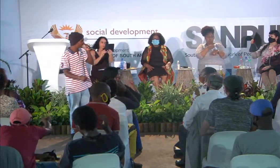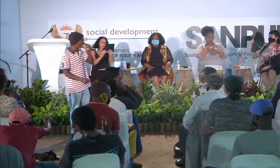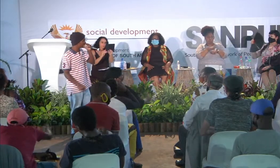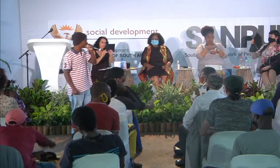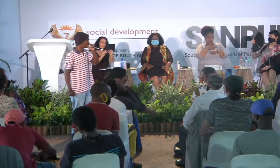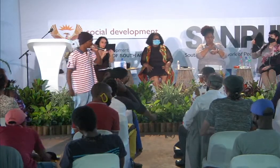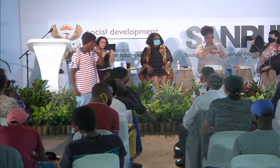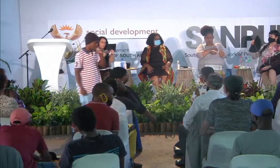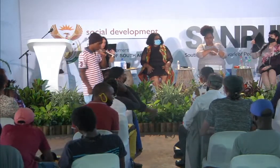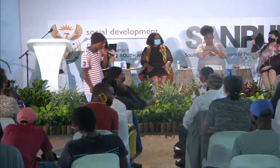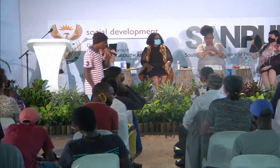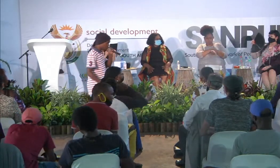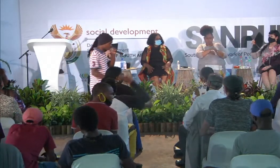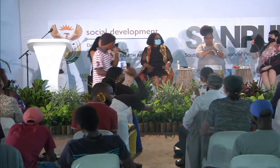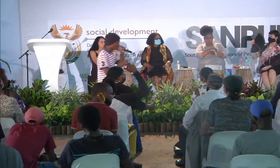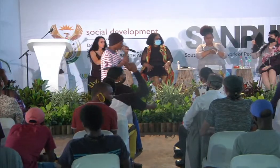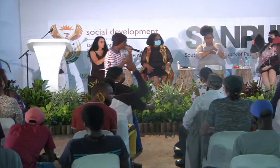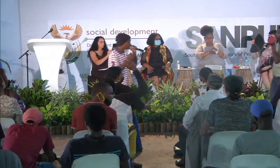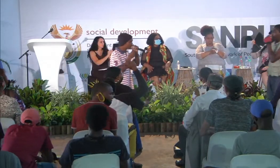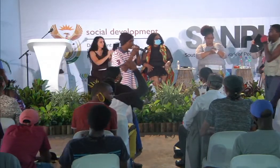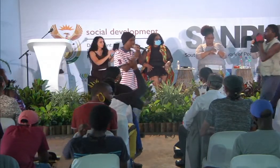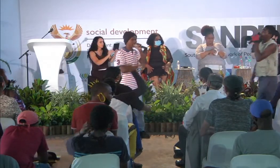yelele zulu omnyama kandaba